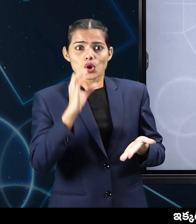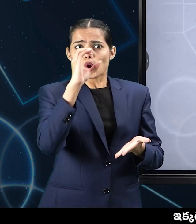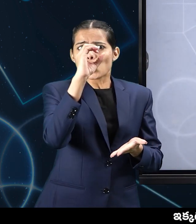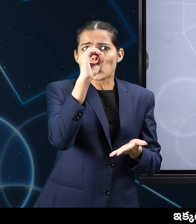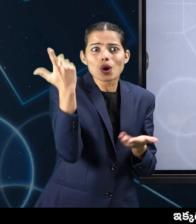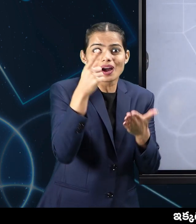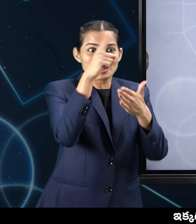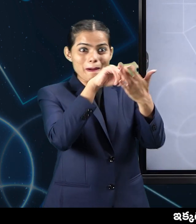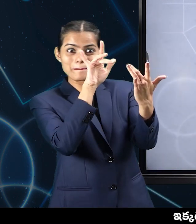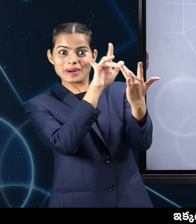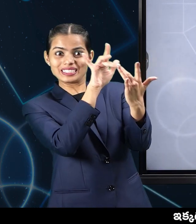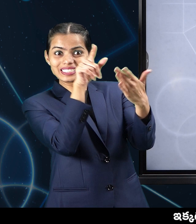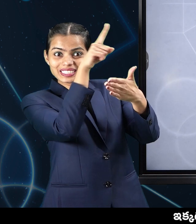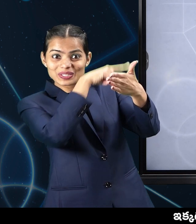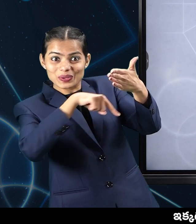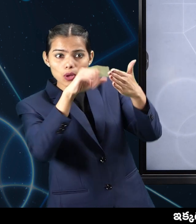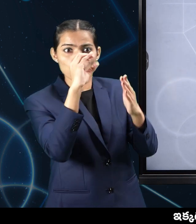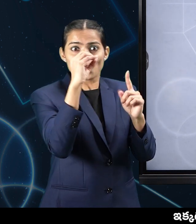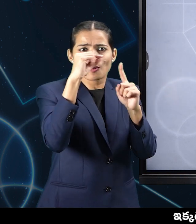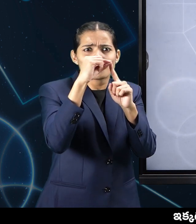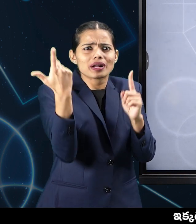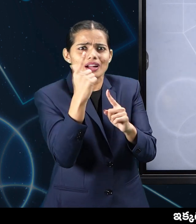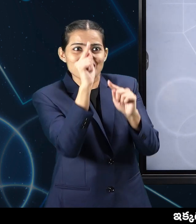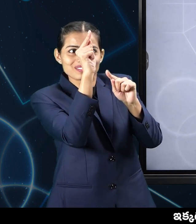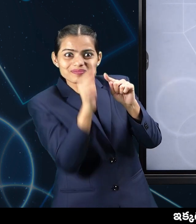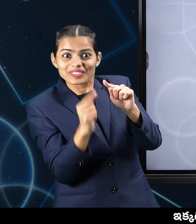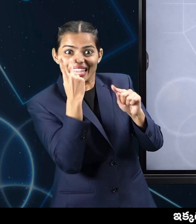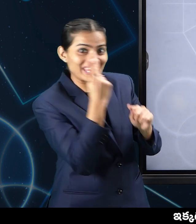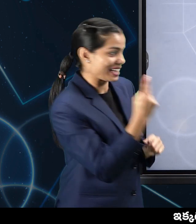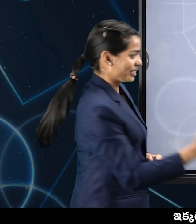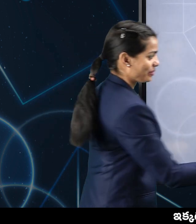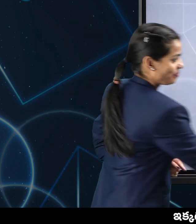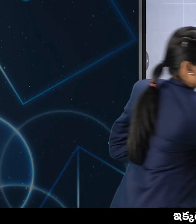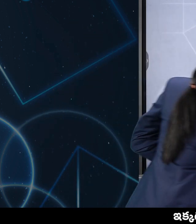ఇక్కడ O అనేది కేంద్రం మరియు OP పర్పెండిక్యులర్ టు XY.